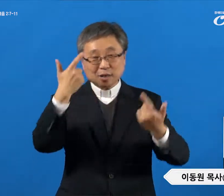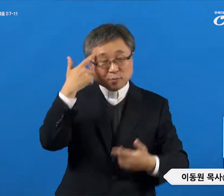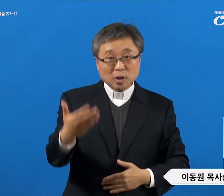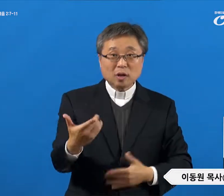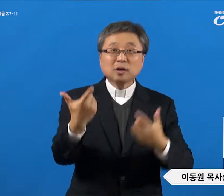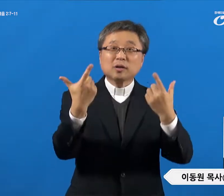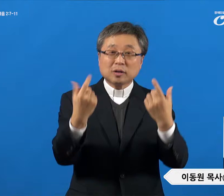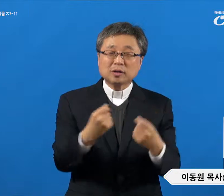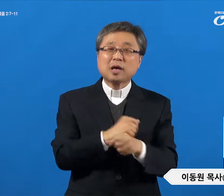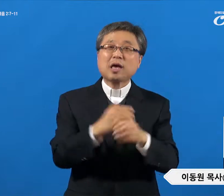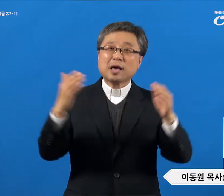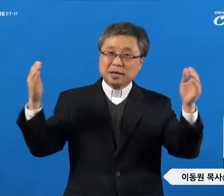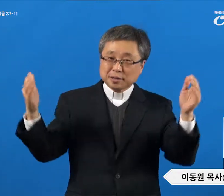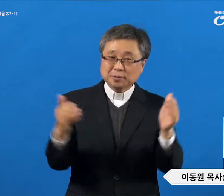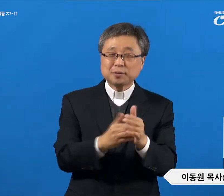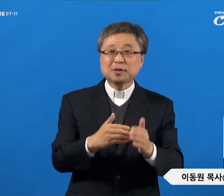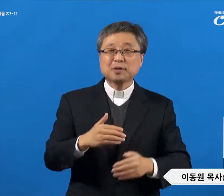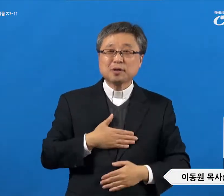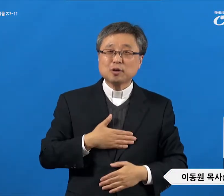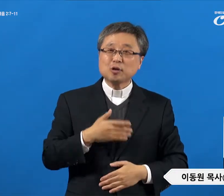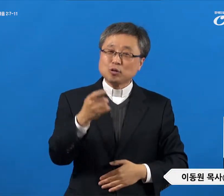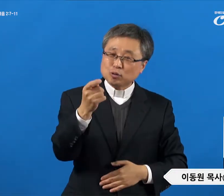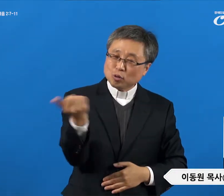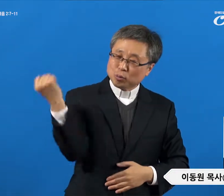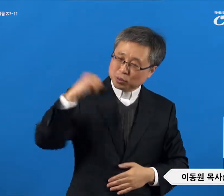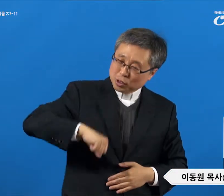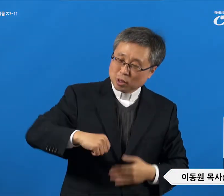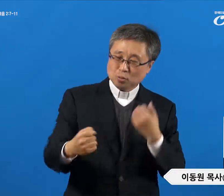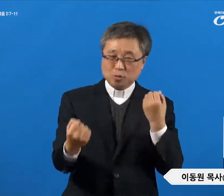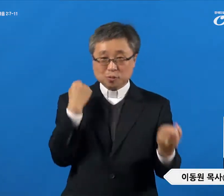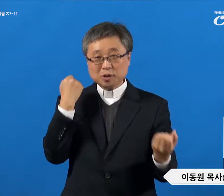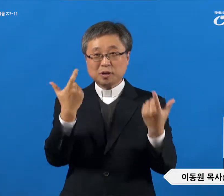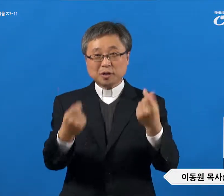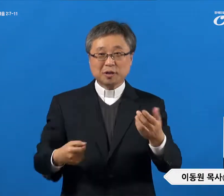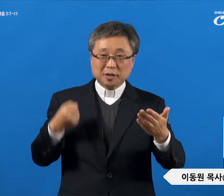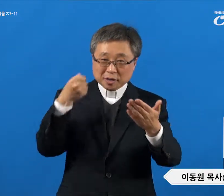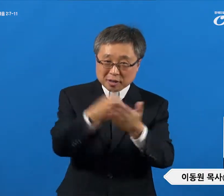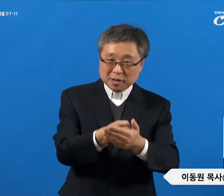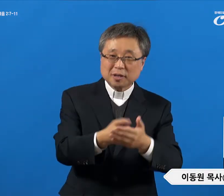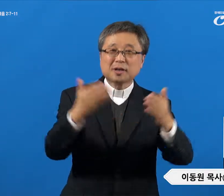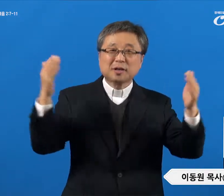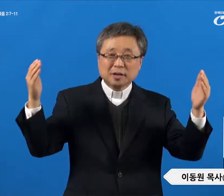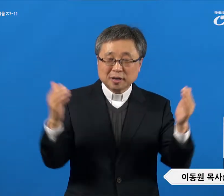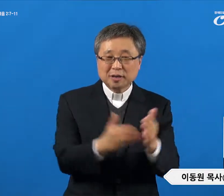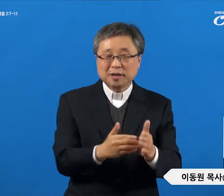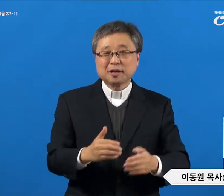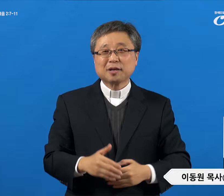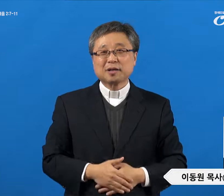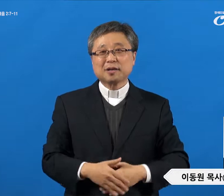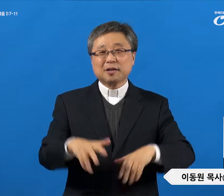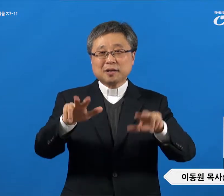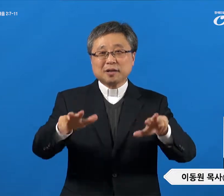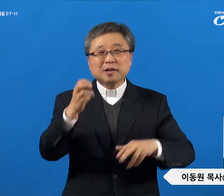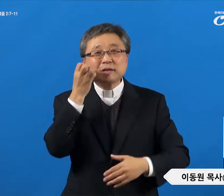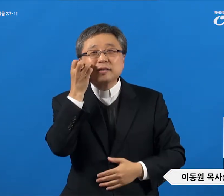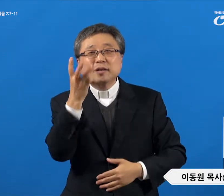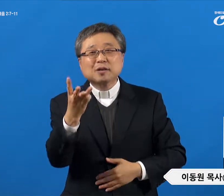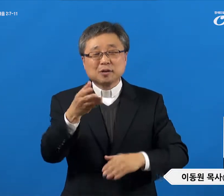했어요. 예. 다소간의 저항을 무릅쓰고 드디어 그렇게 결단을 했습니다. 자, 석 달이 지나갑니다. 석 달 지나고